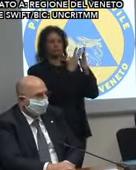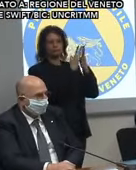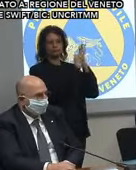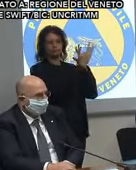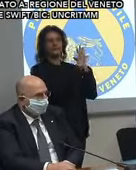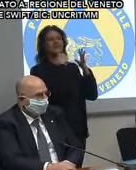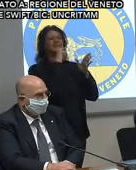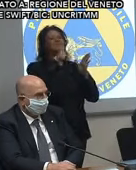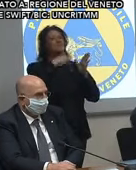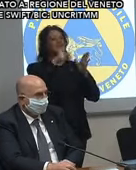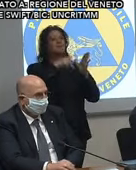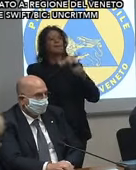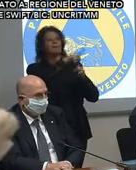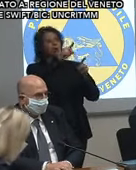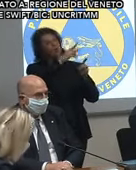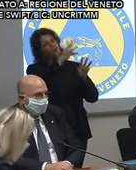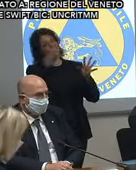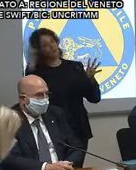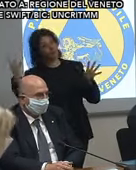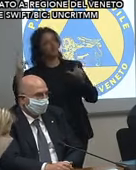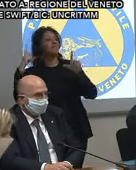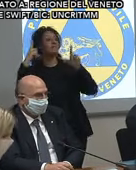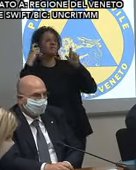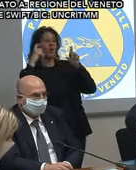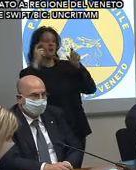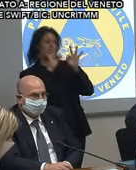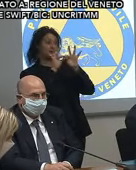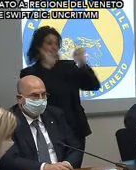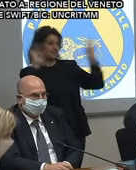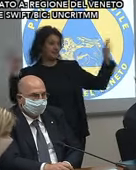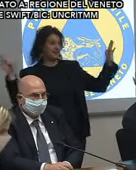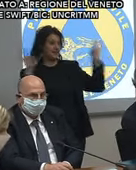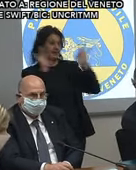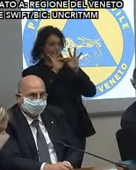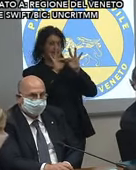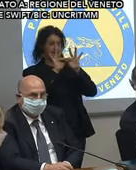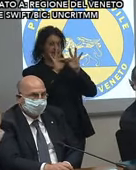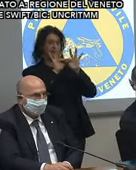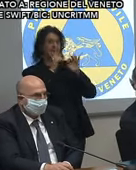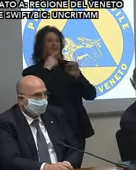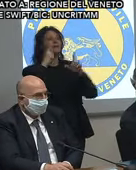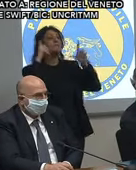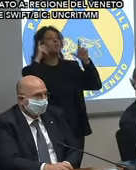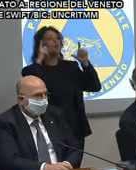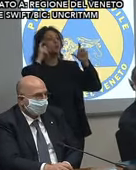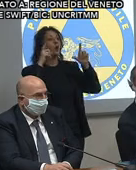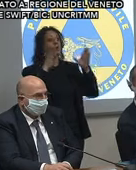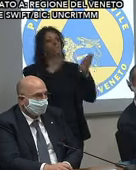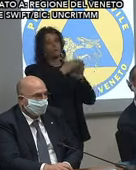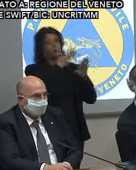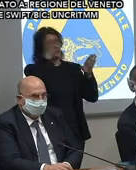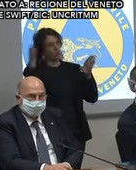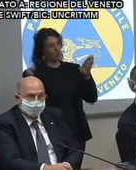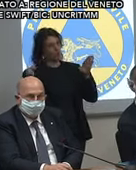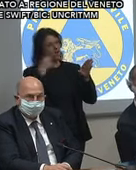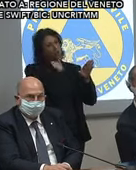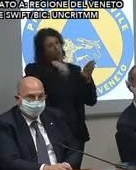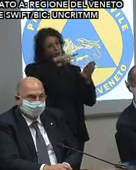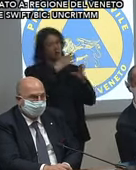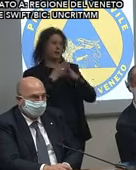firmatari, e facciamo la foto da lì, facciamo tutto, e poi gli dai telefoto e i fotografi, i professionisti li facciamo fare,